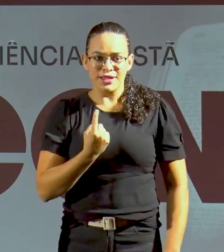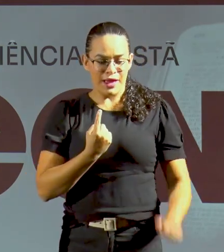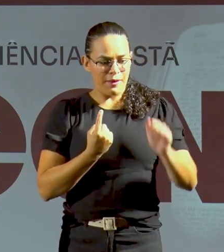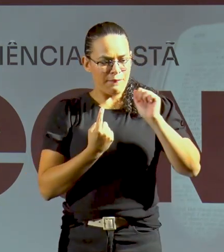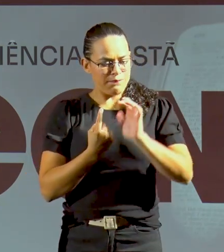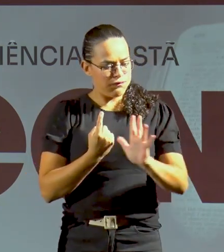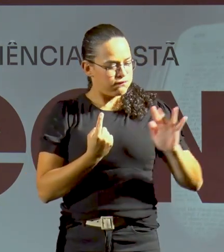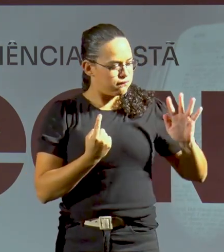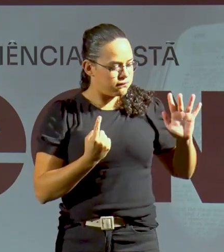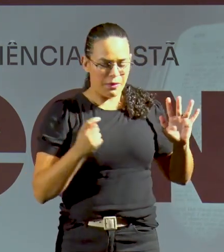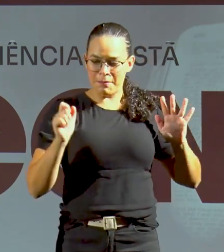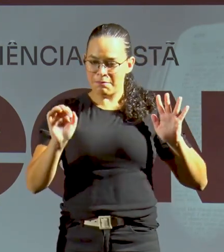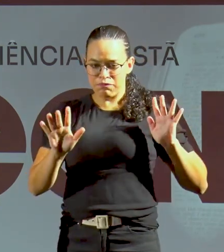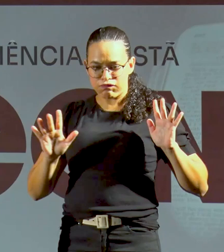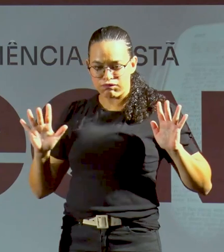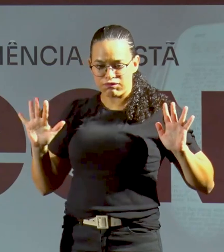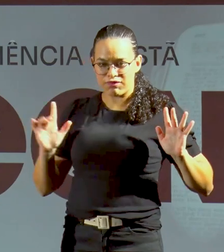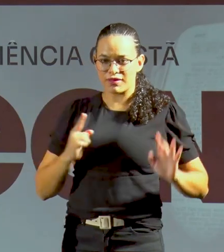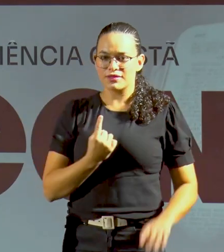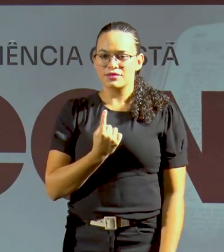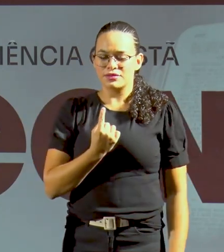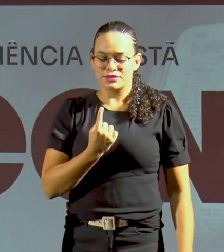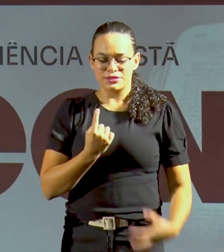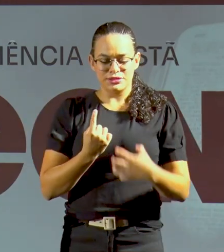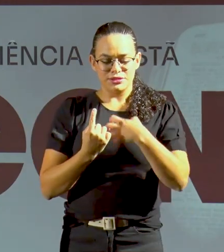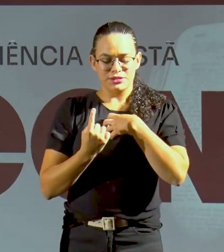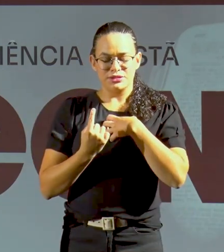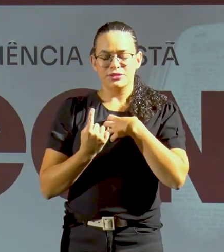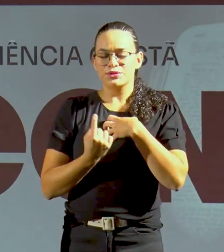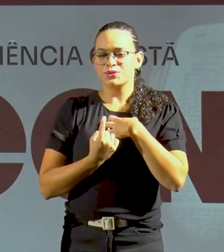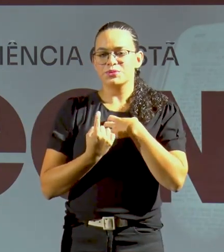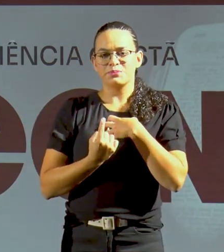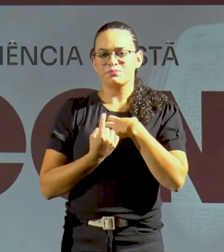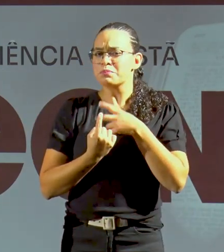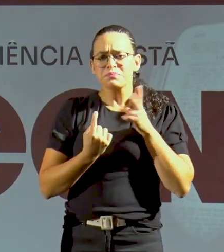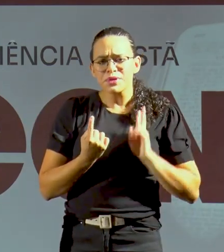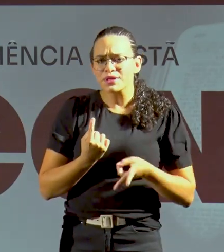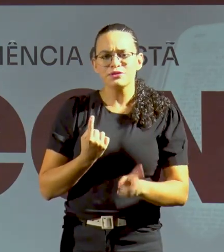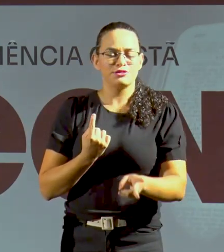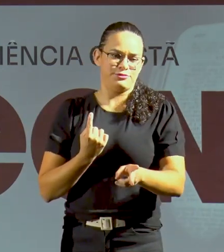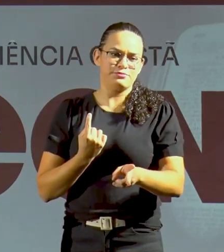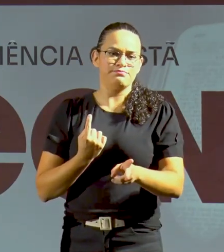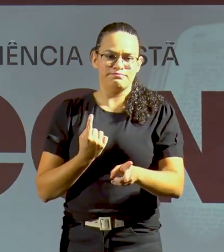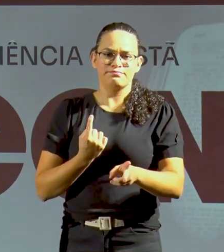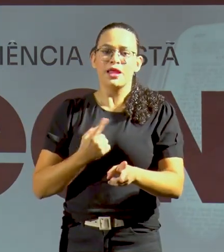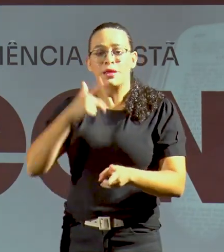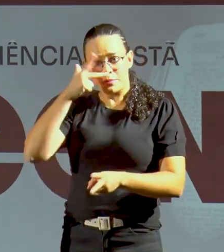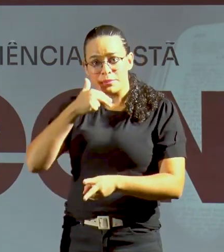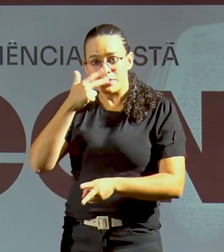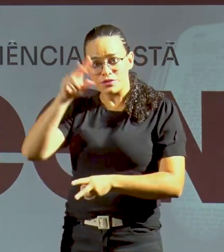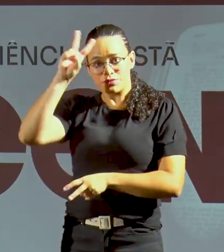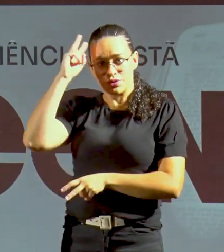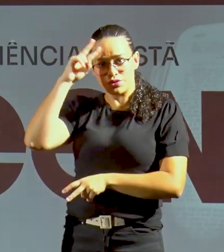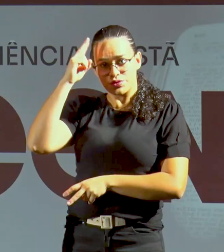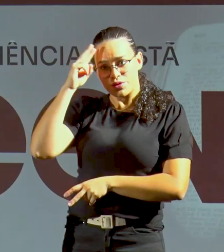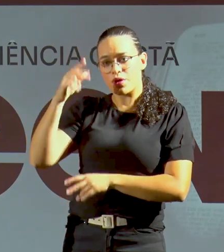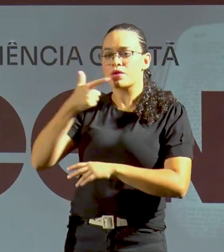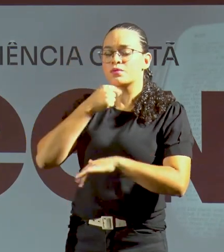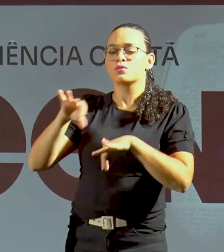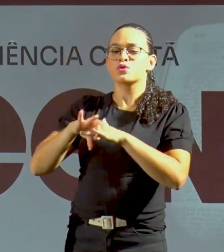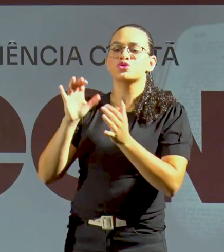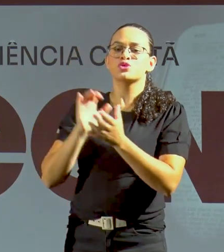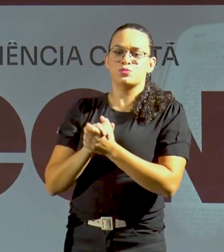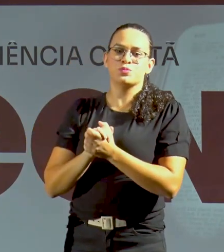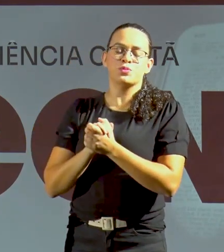nos faz sentir vazios solitários e carentes e assim como ele meleque Pode